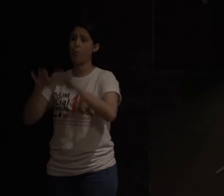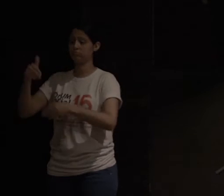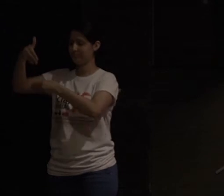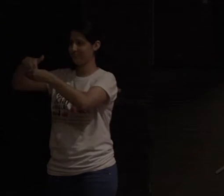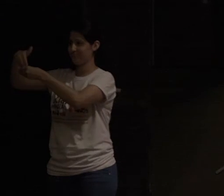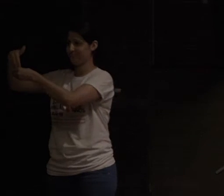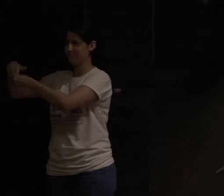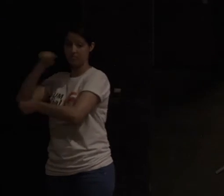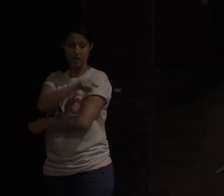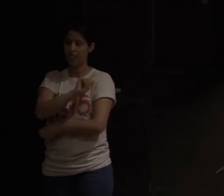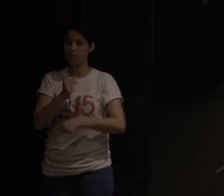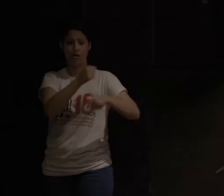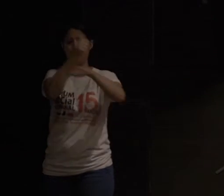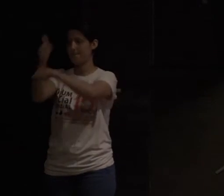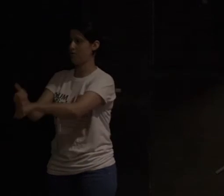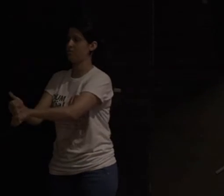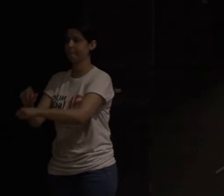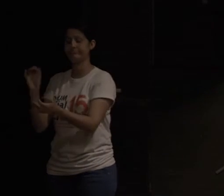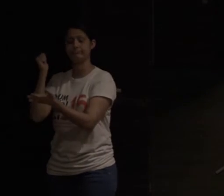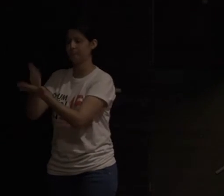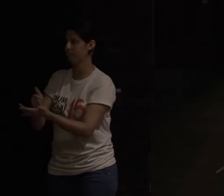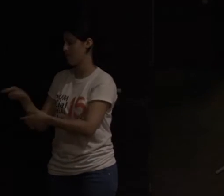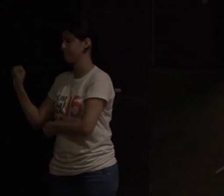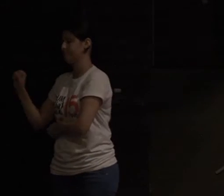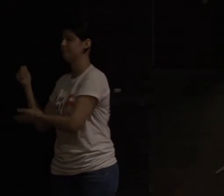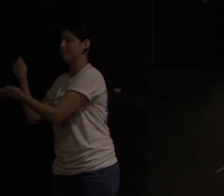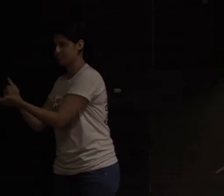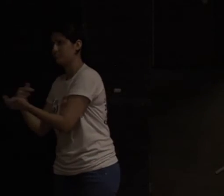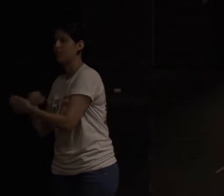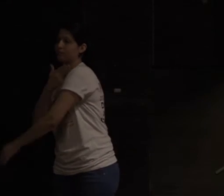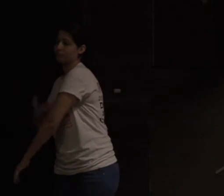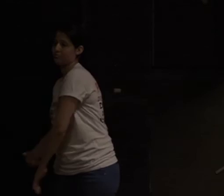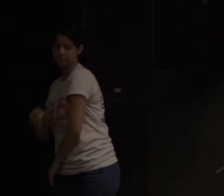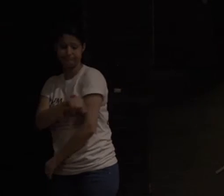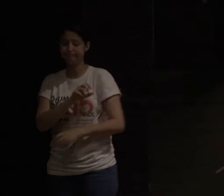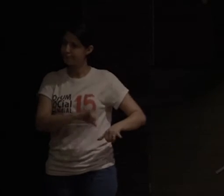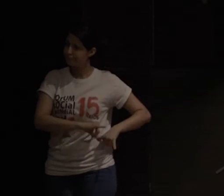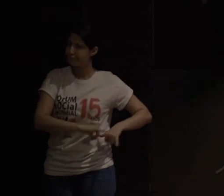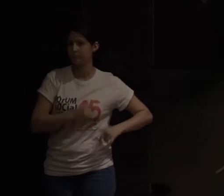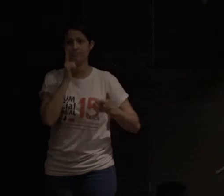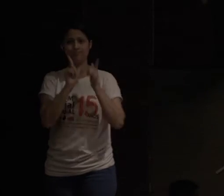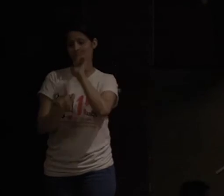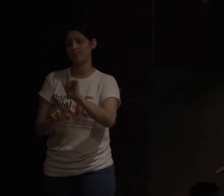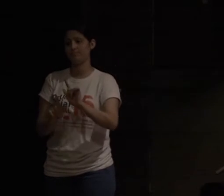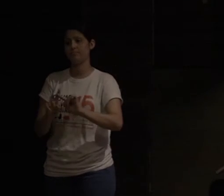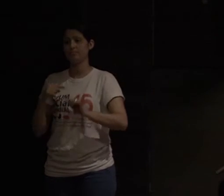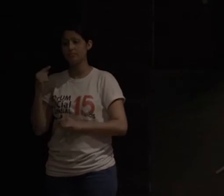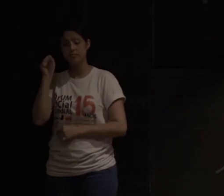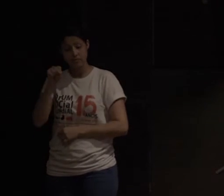sempre contra elas. E é por isso que agora nós temos que construir uma outra universidade, ela sim, que deve